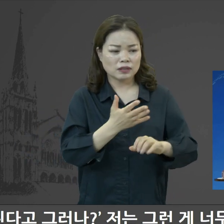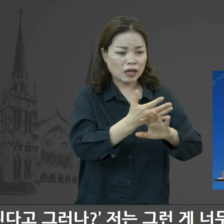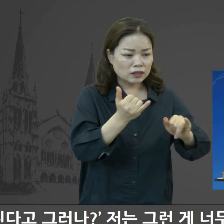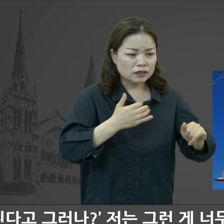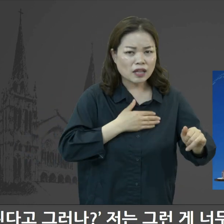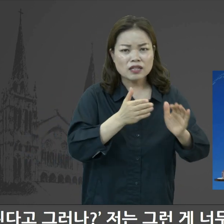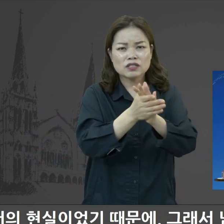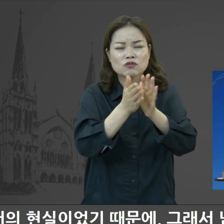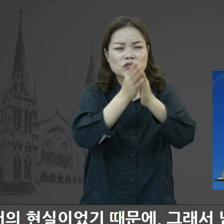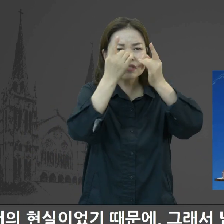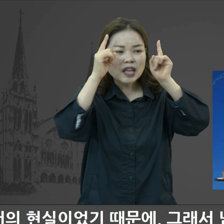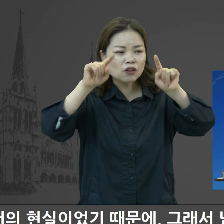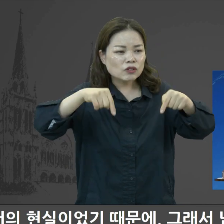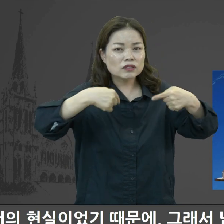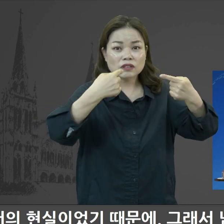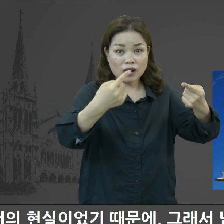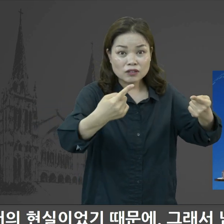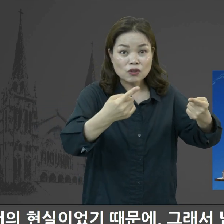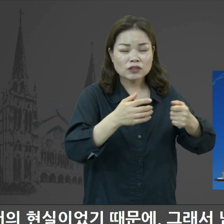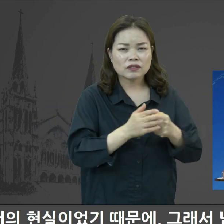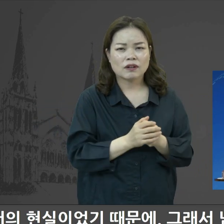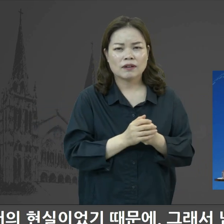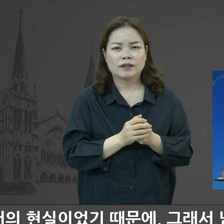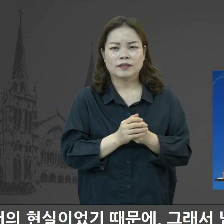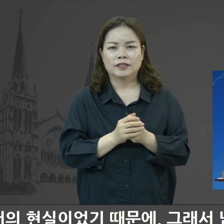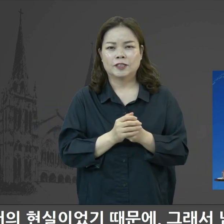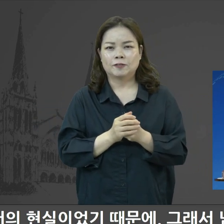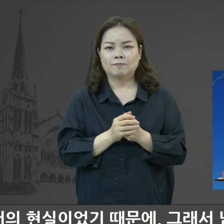내 친구들은 대학교 들어간다고 지금